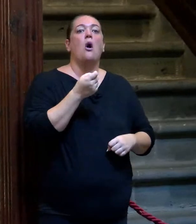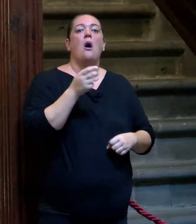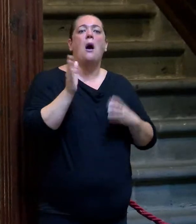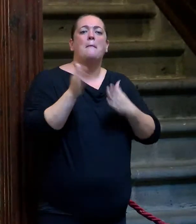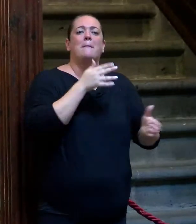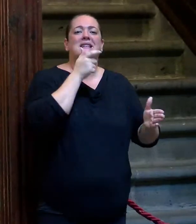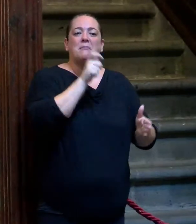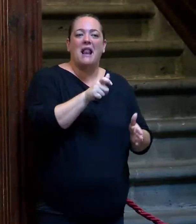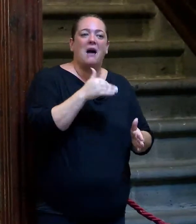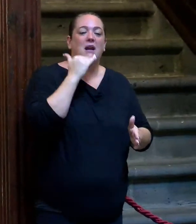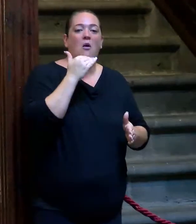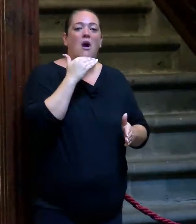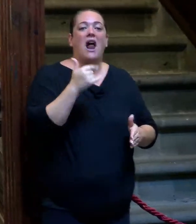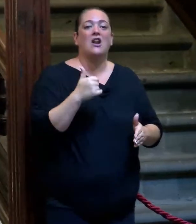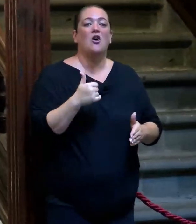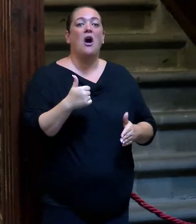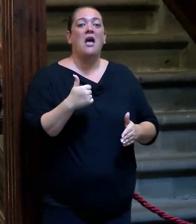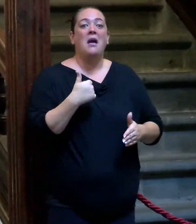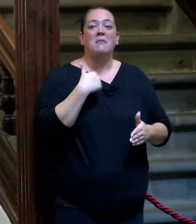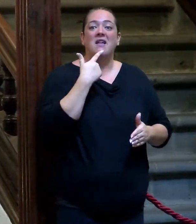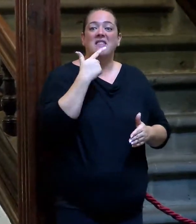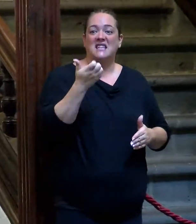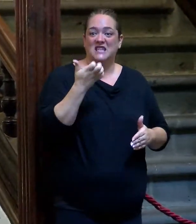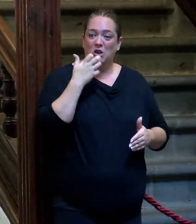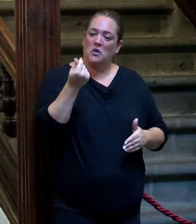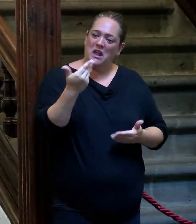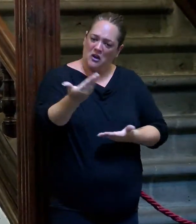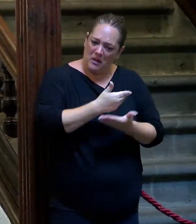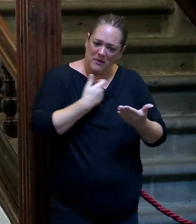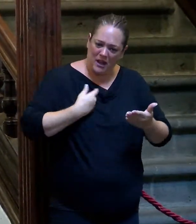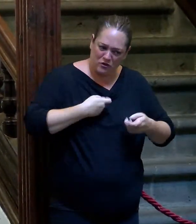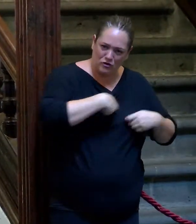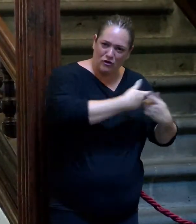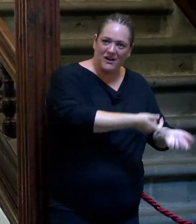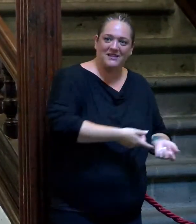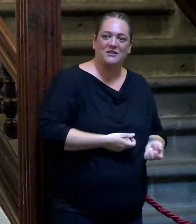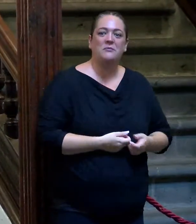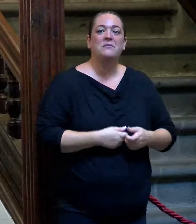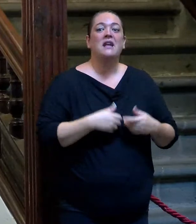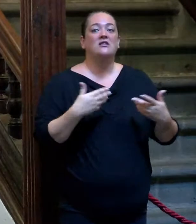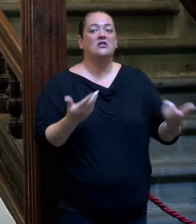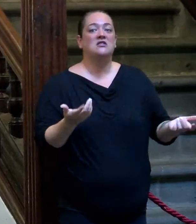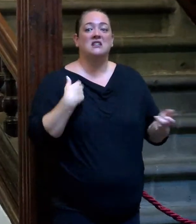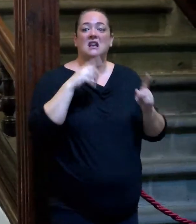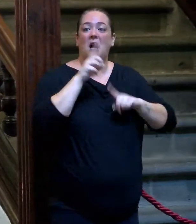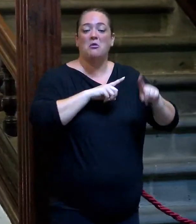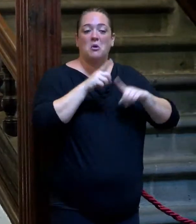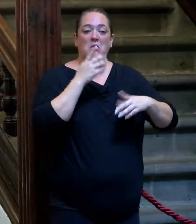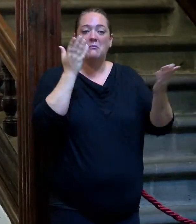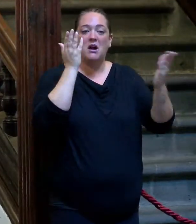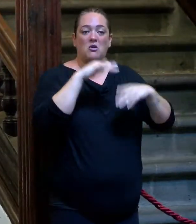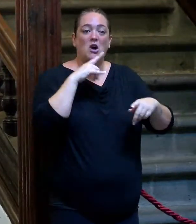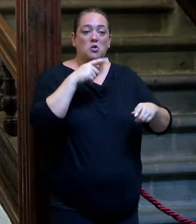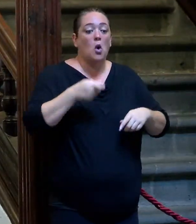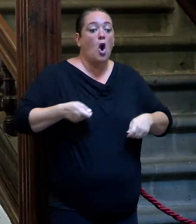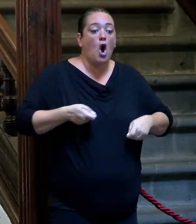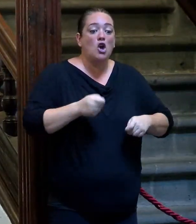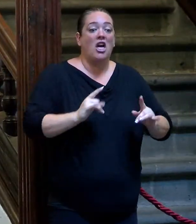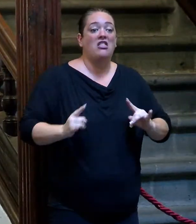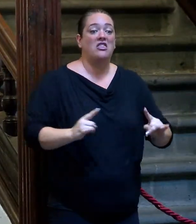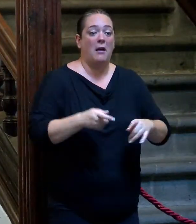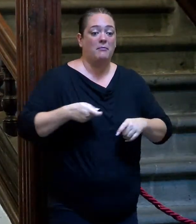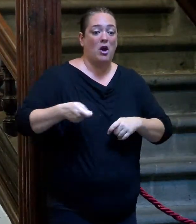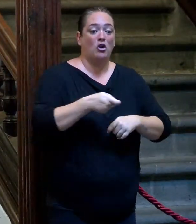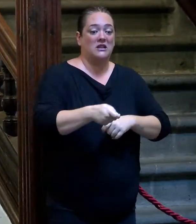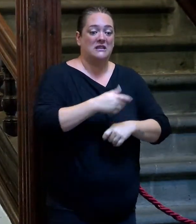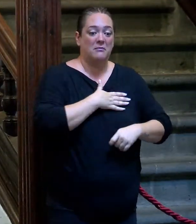y tenía un corta césped. le dije, por Dios, darme el dinero que yo le compro corta césped a esta. Y ya le quitamos el problema. Si ella lo que quiere, un corta césped, yo se lo compro y ya